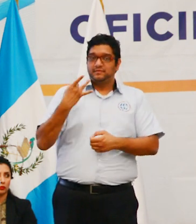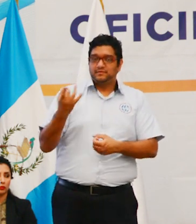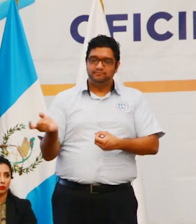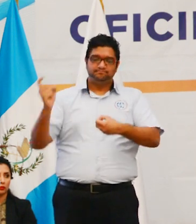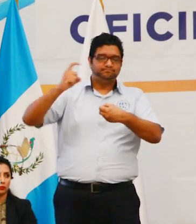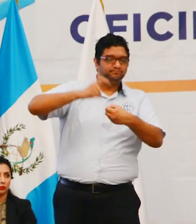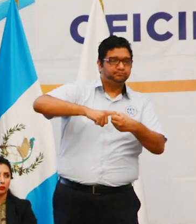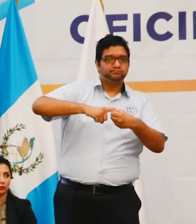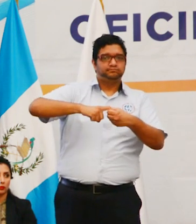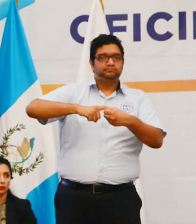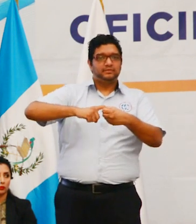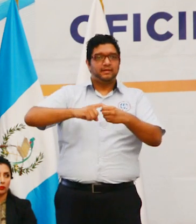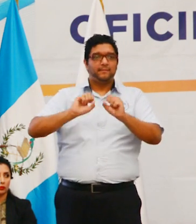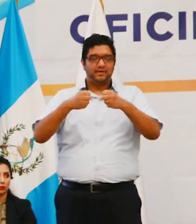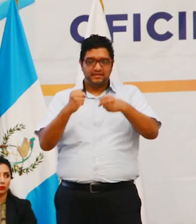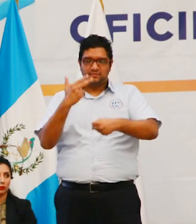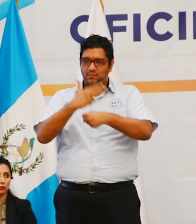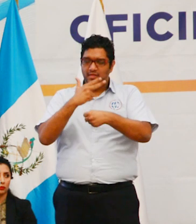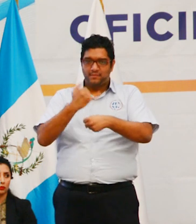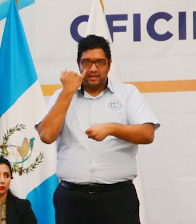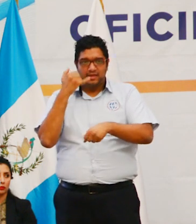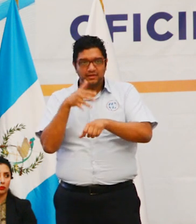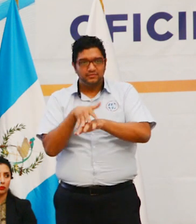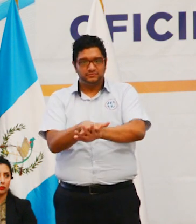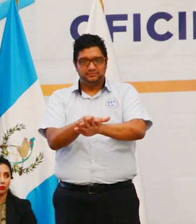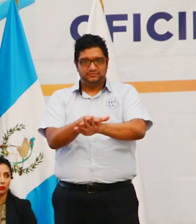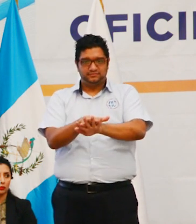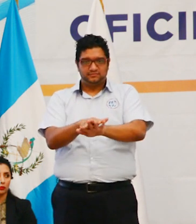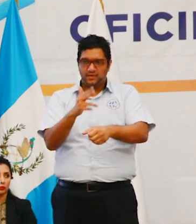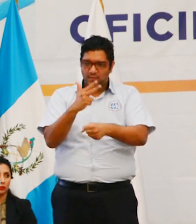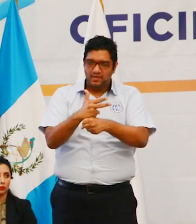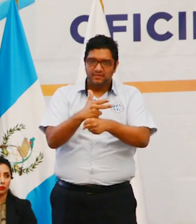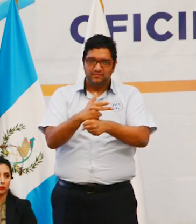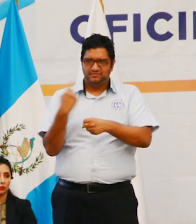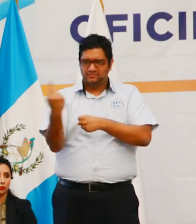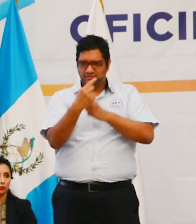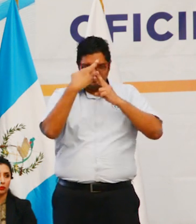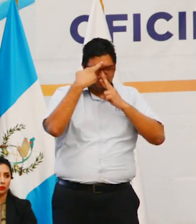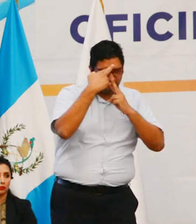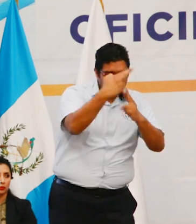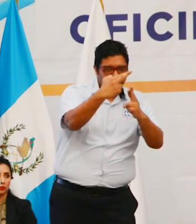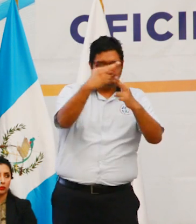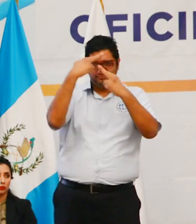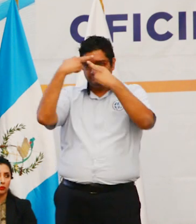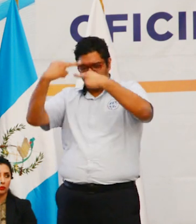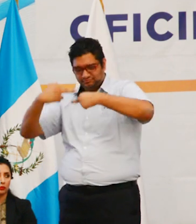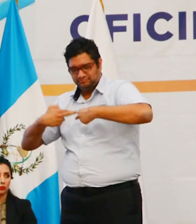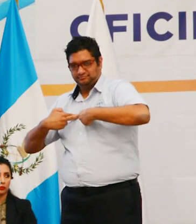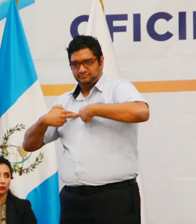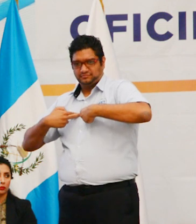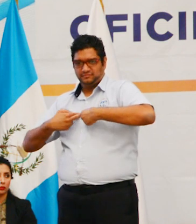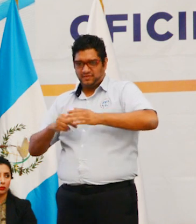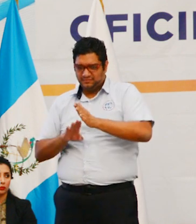esa Guatemala que nos une como hermanos, en esa Guatemala en la que todos nos respetamos, nos apoyamos, nos valoramos y vamos